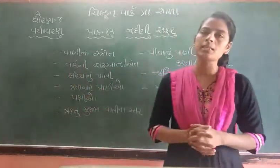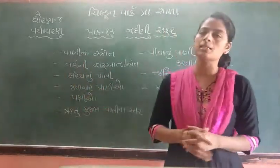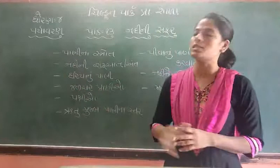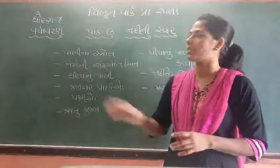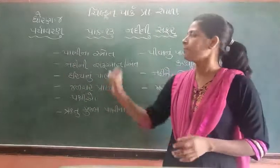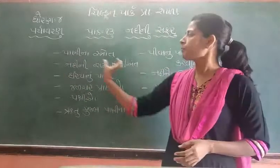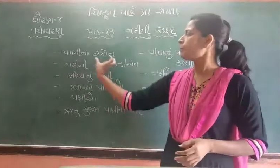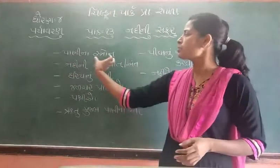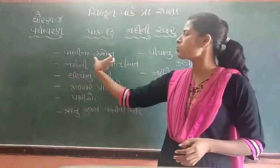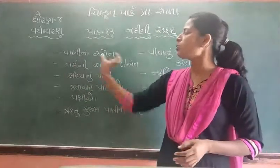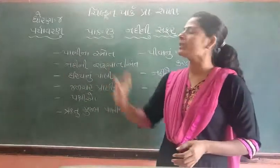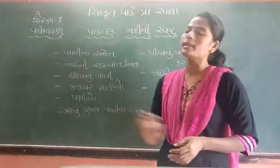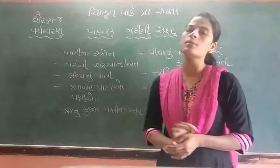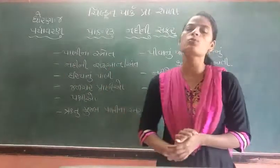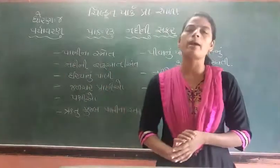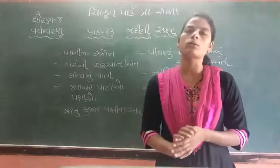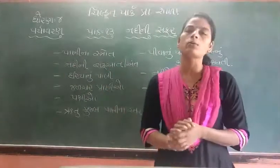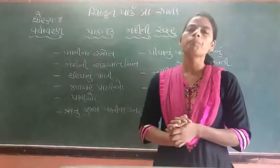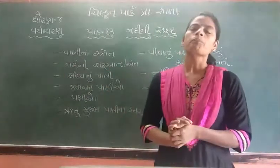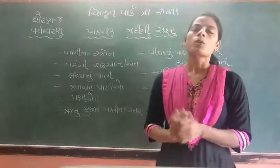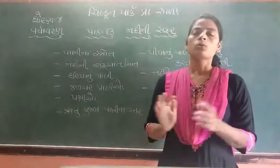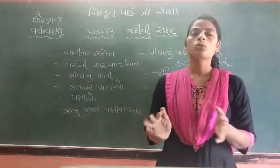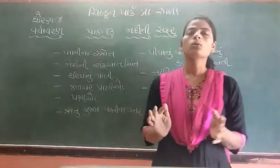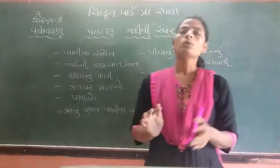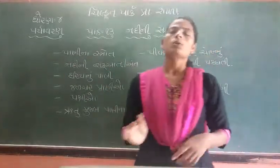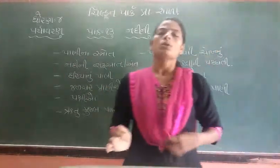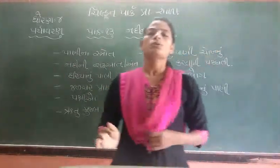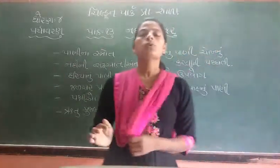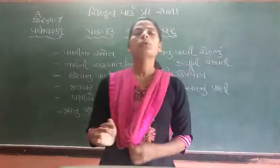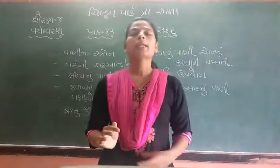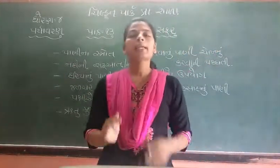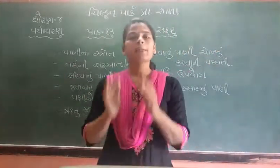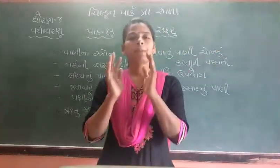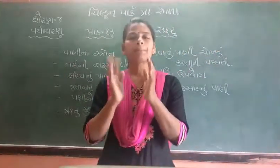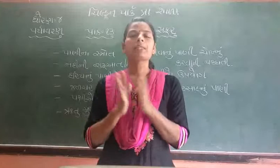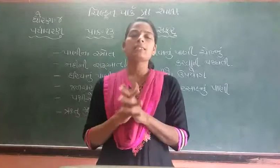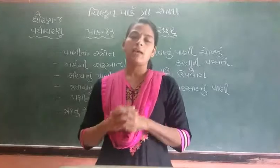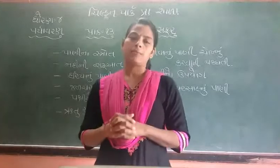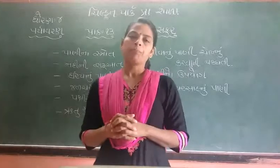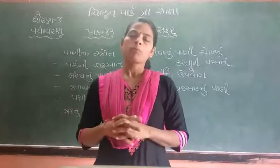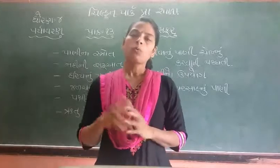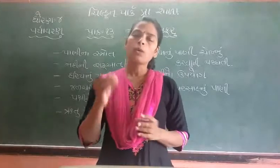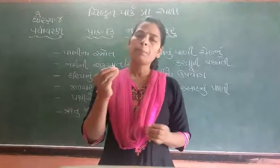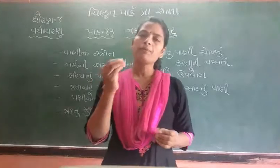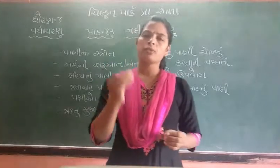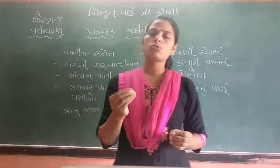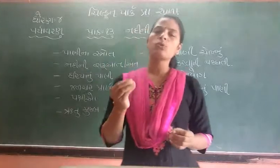परिचित छीए। पण स्त्रोत एटले शुं बाळको? तो स्त्रोत एटले के प्राप्ति स्थान। कोई पण वस्तु नी